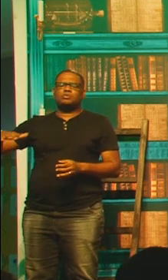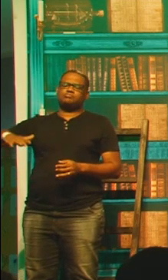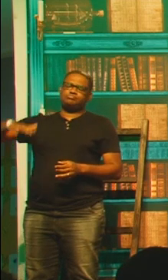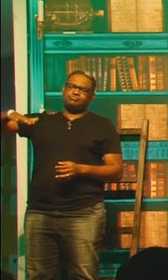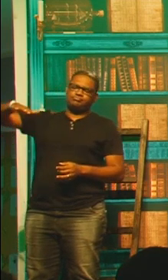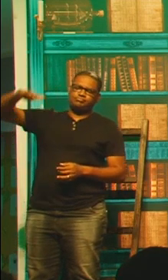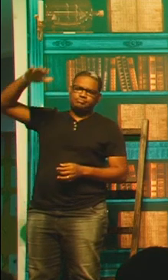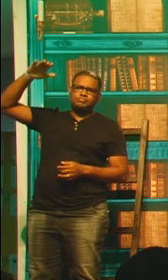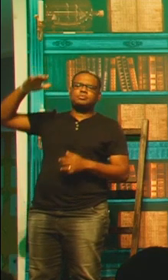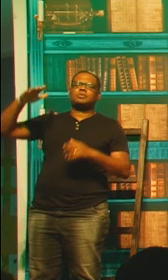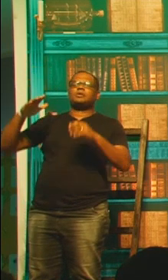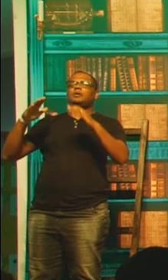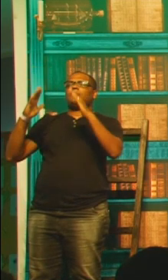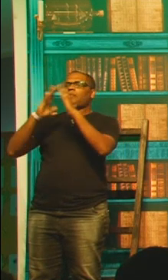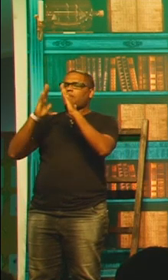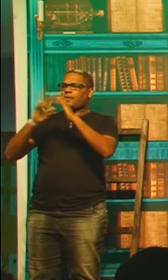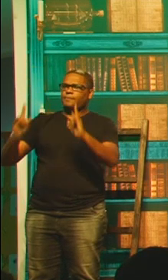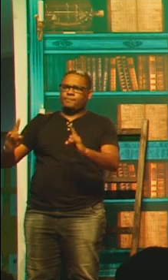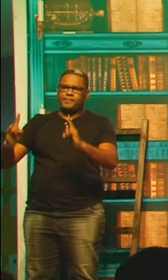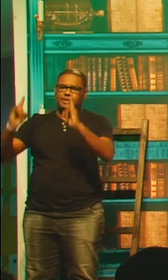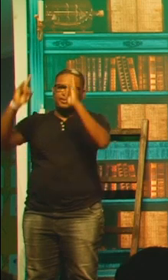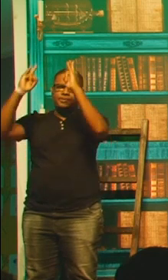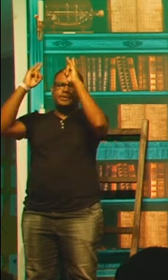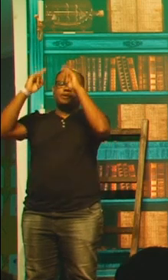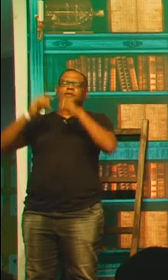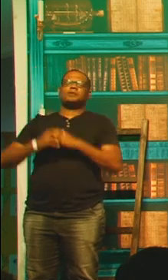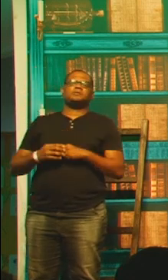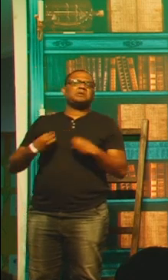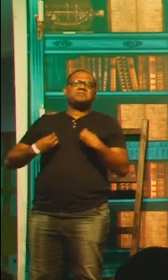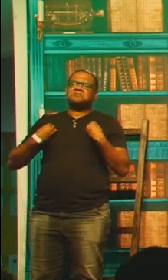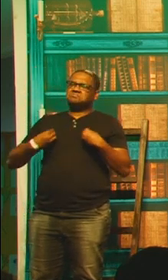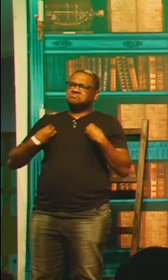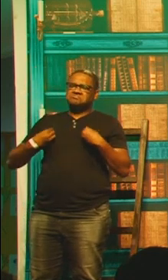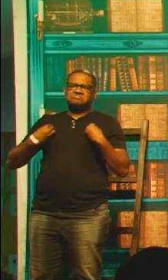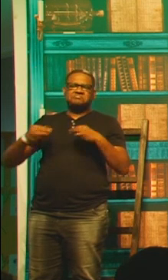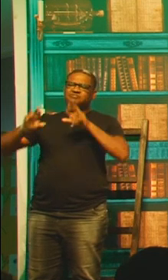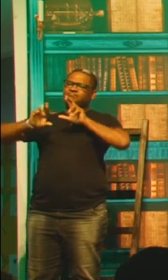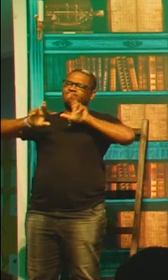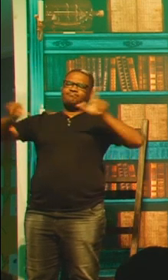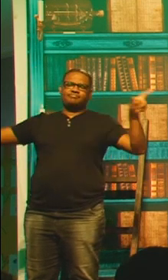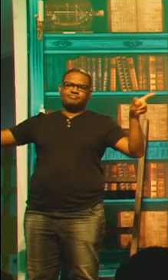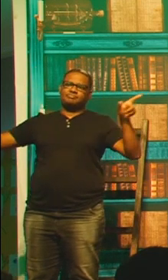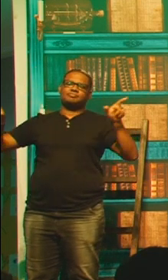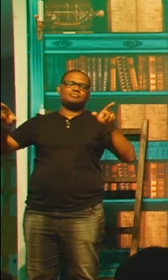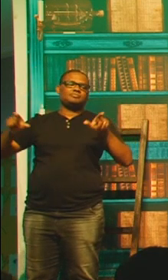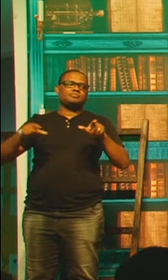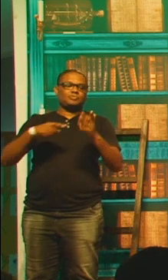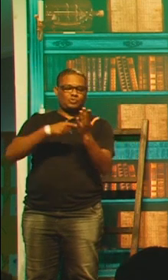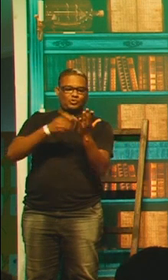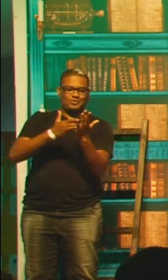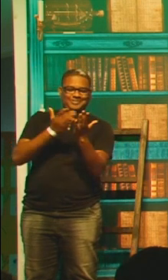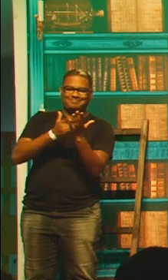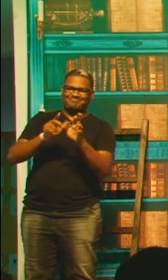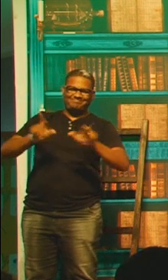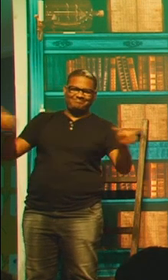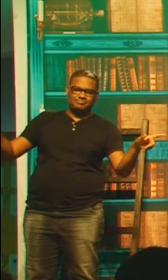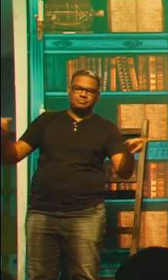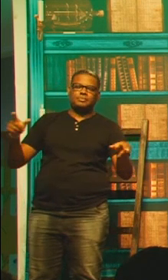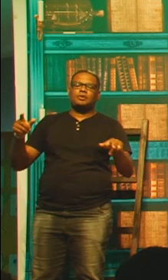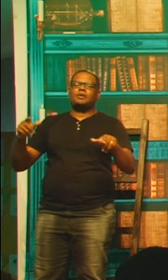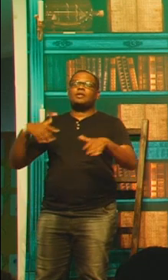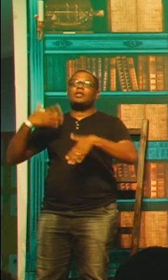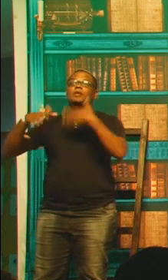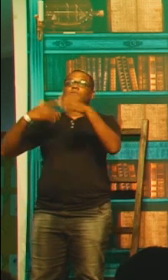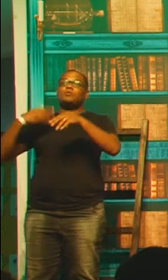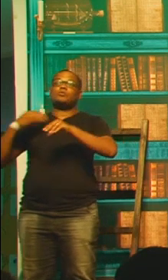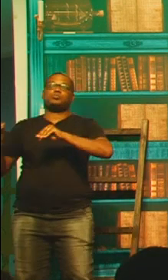cidade, morei em apartamento, né? Então, uma vida completamente distinta da que está aqui. Eu fui trabalhar no campo como